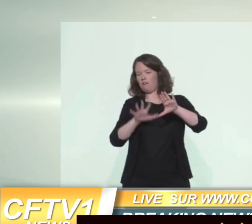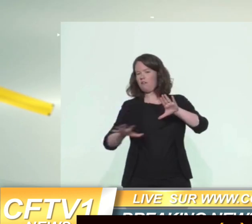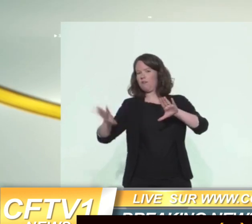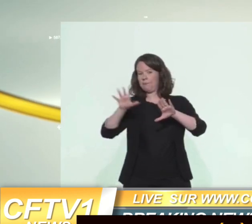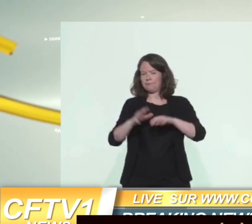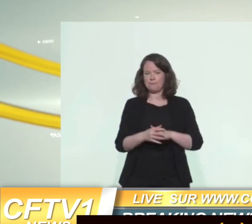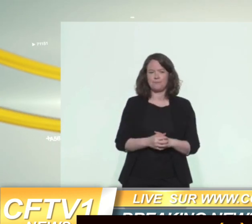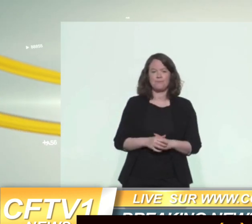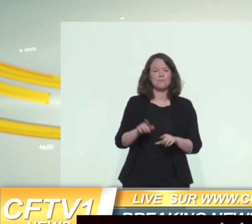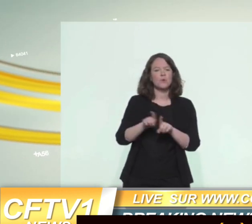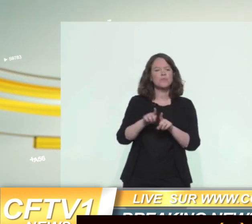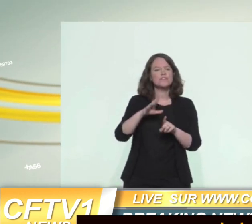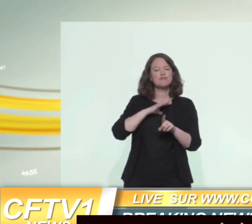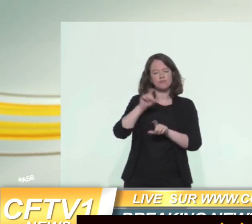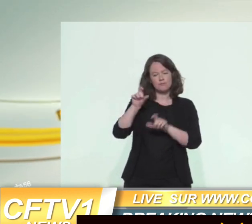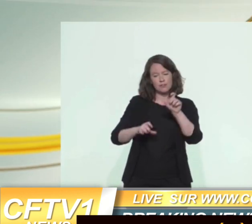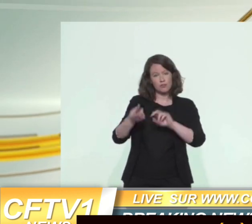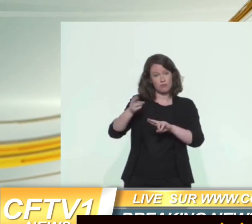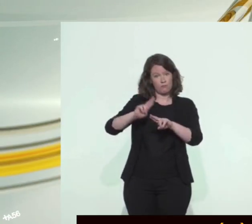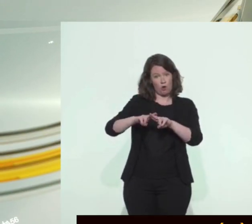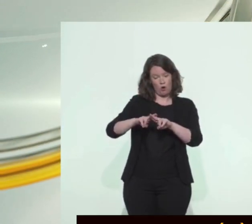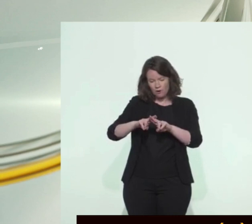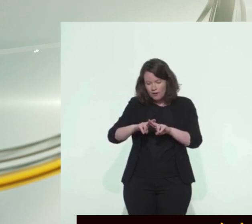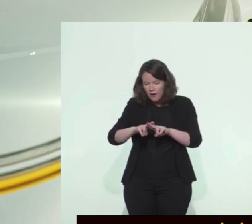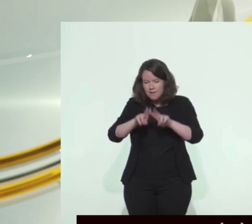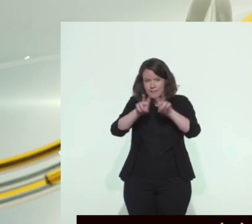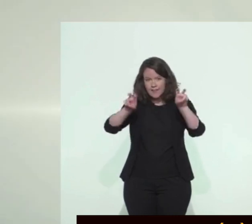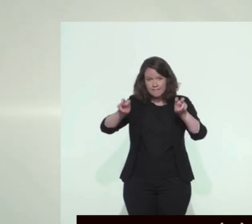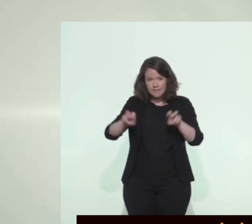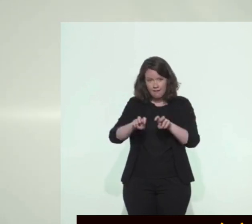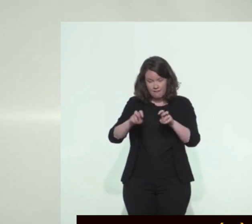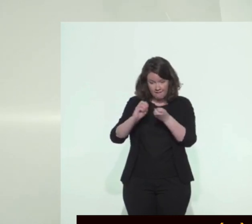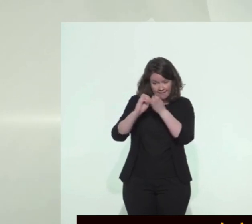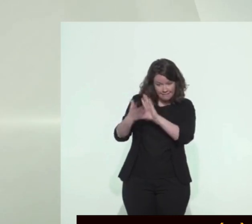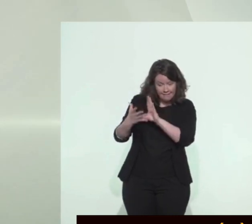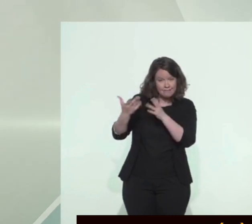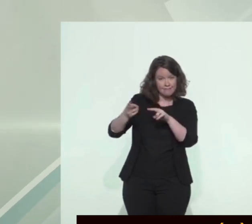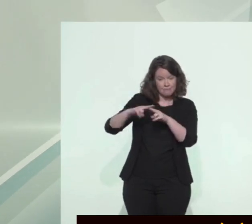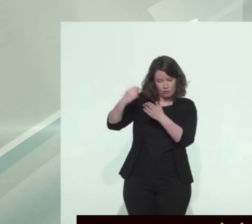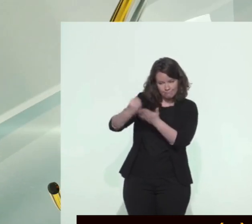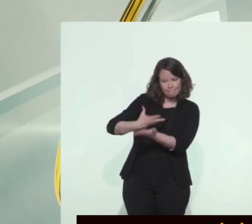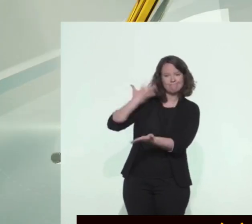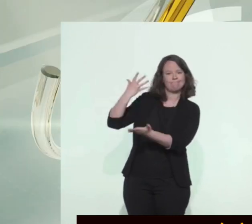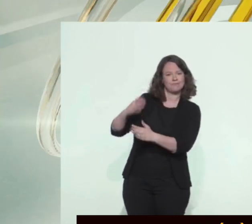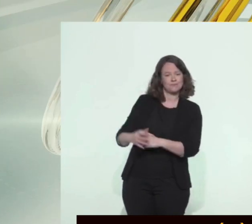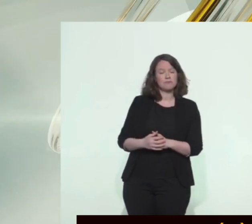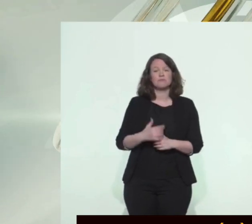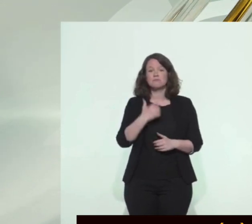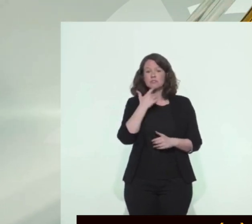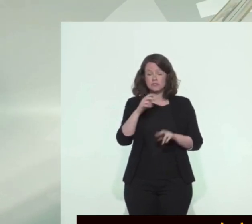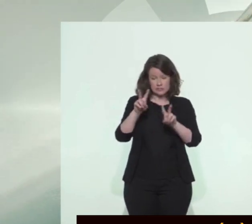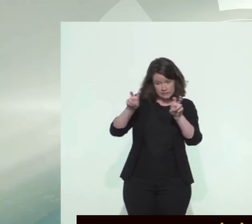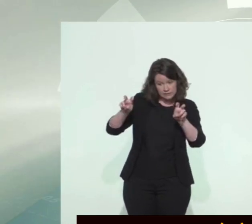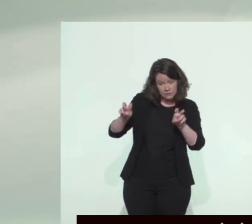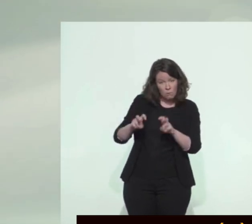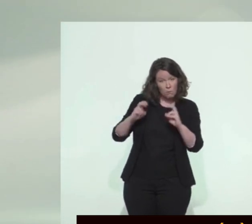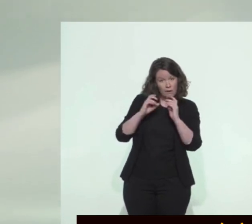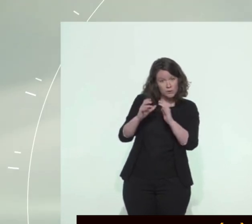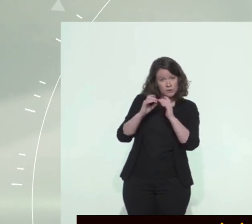grâce au certificat électronique de décès, aux causes de mortalité. La certification électronique des décès indique que dans